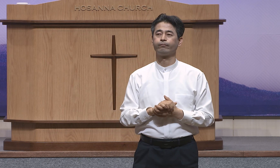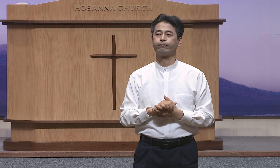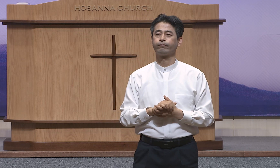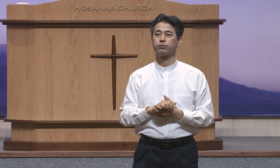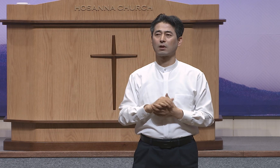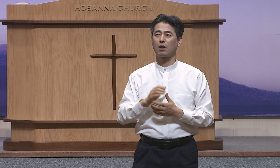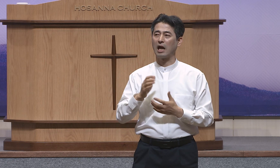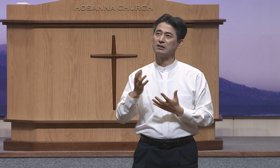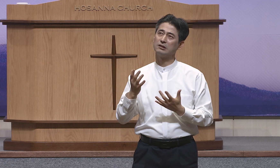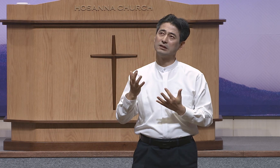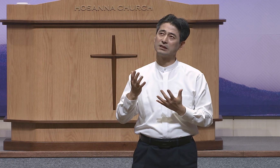것이죠.